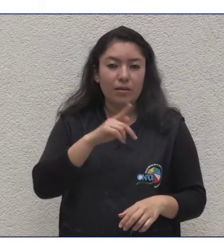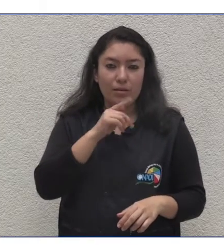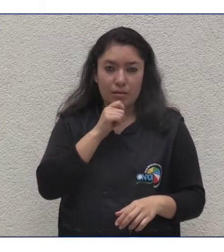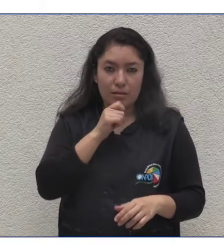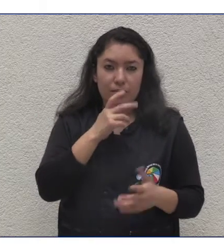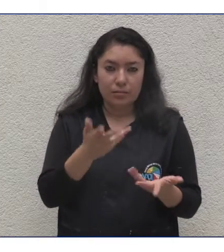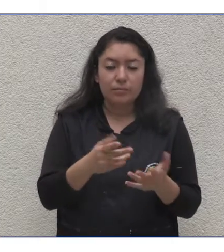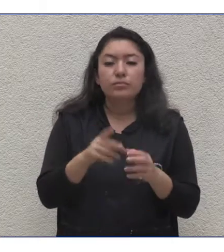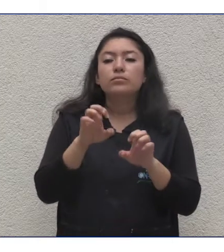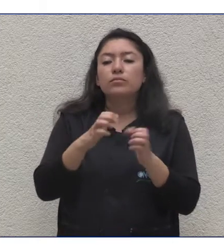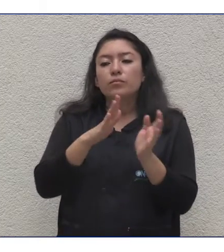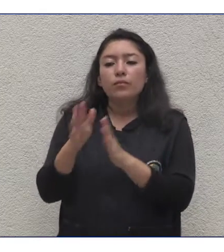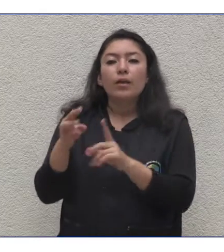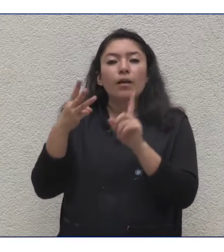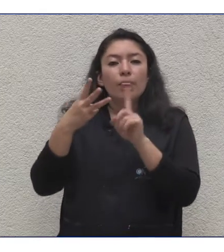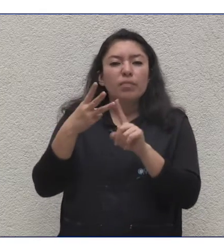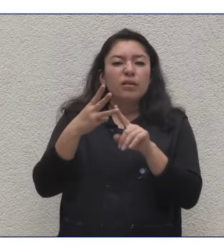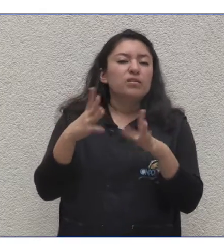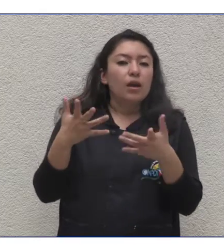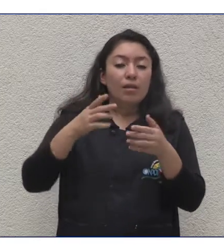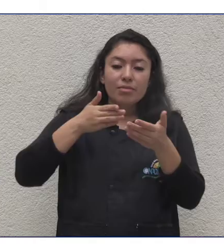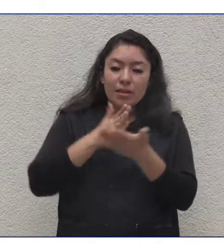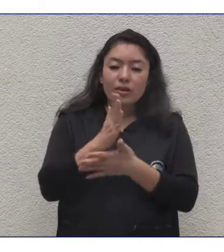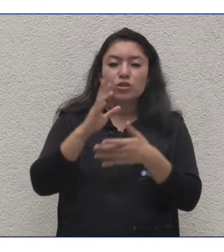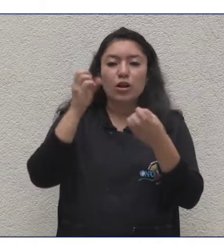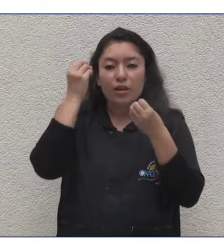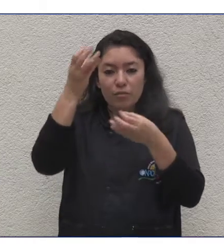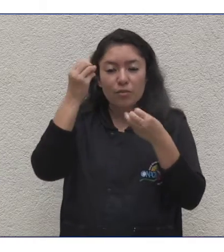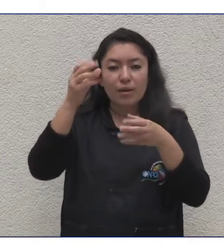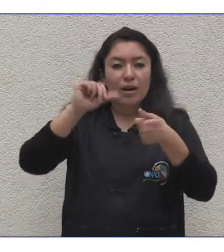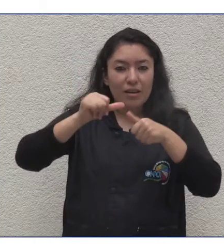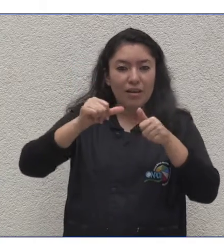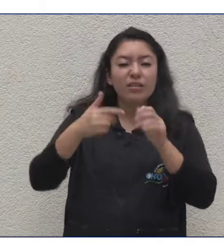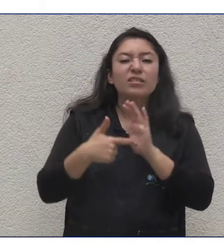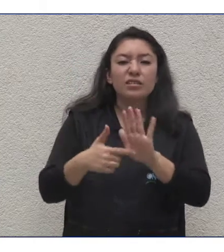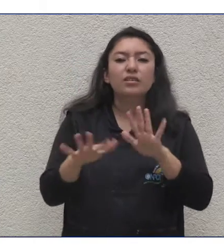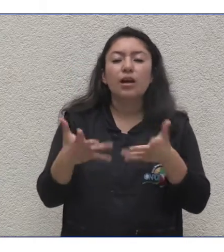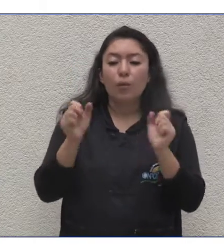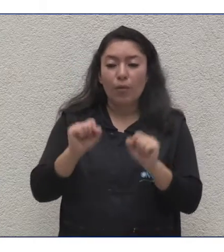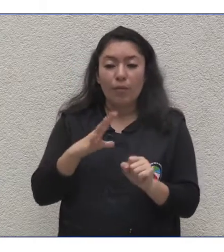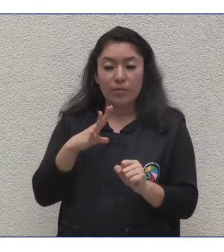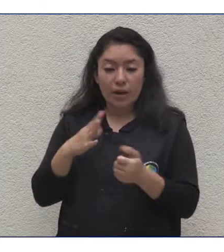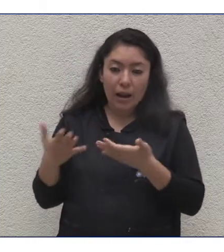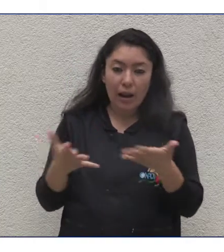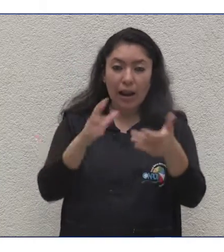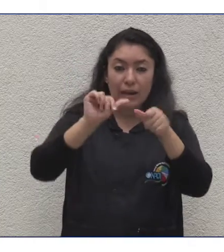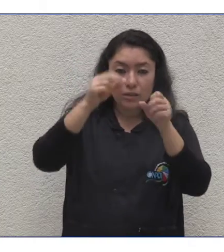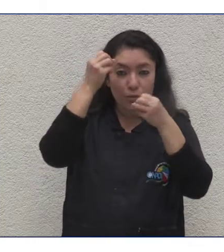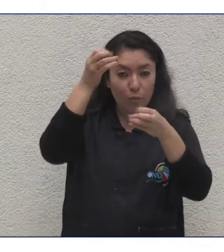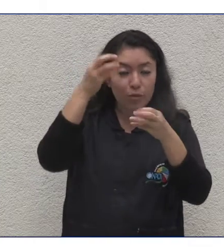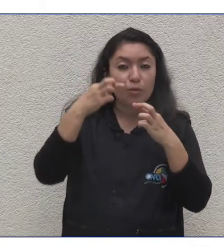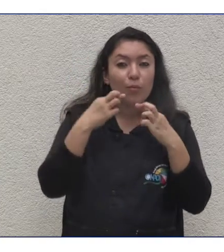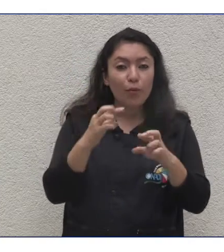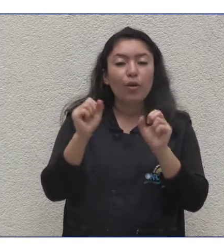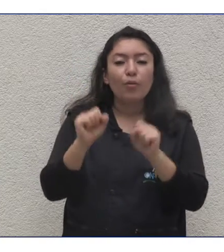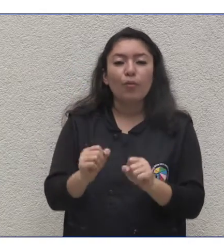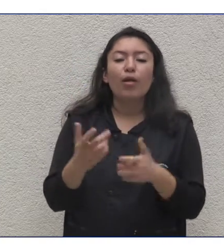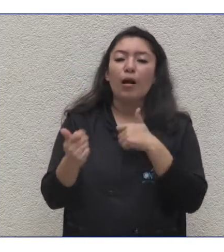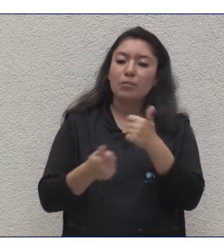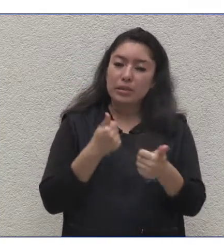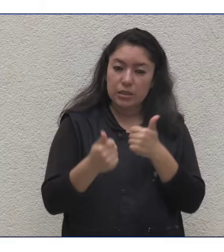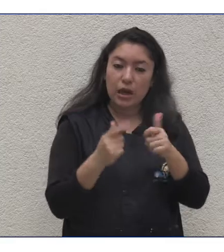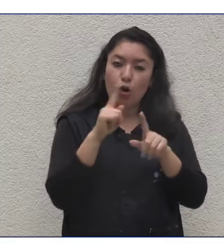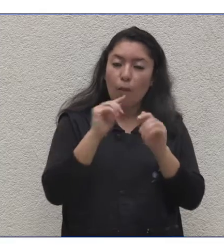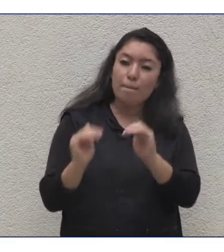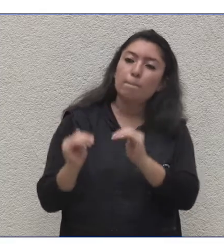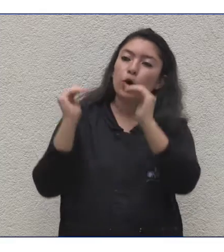3. Derecho de acceso a la información pública, el derecho que tiene toda persona para tener acceso a la información generada, administrada o